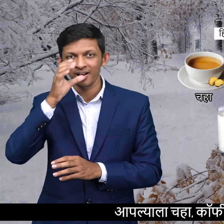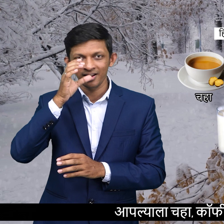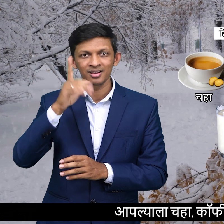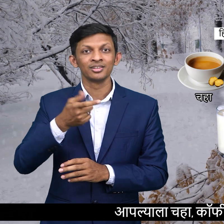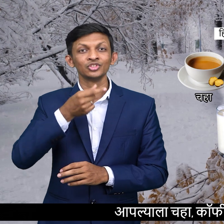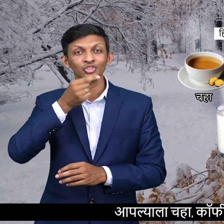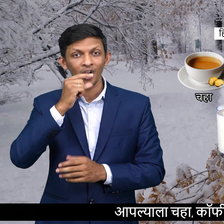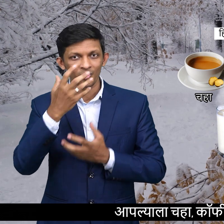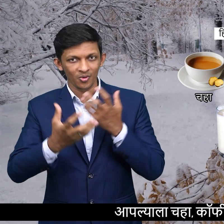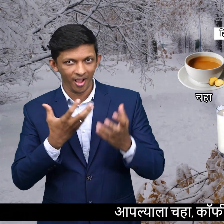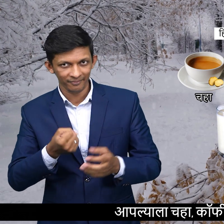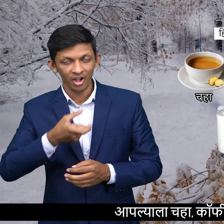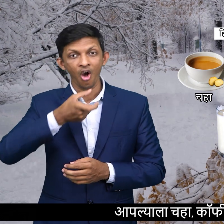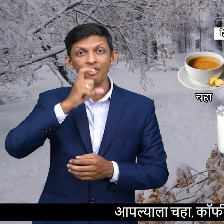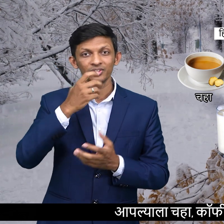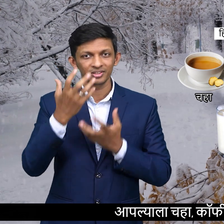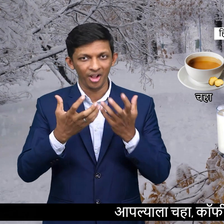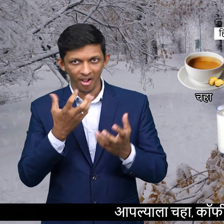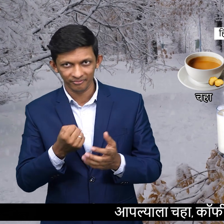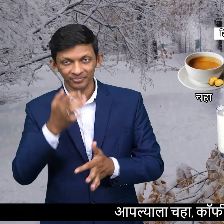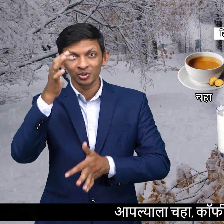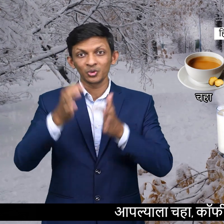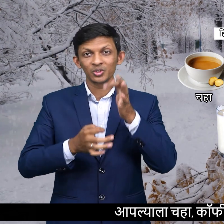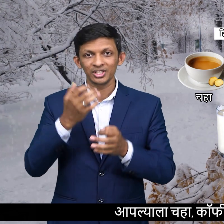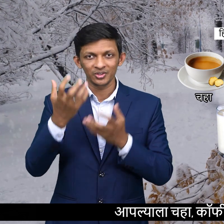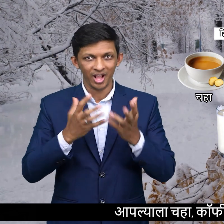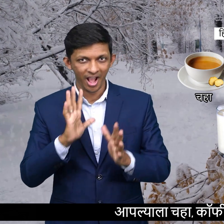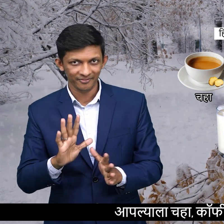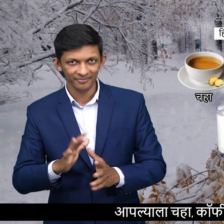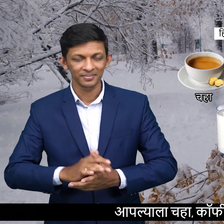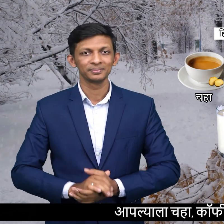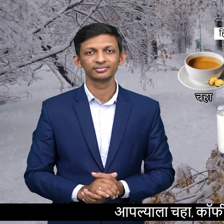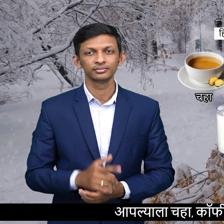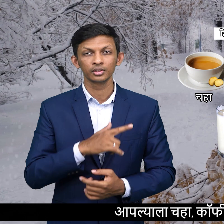दूध यासारखे गरम पेये आवडतात.